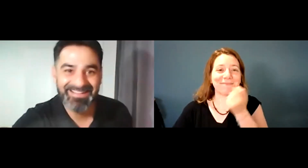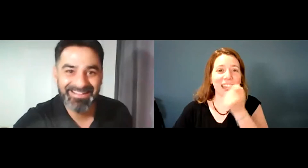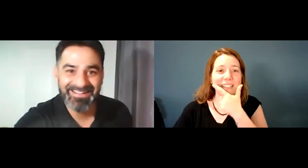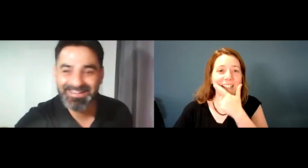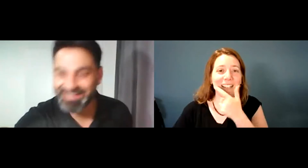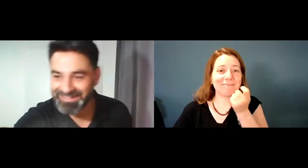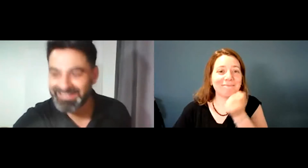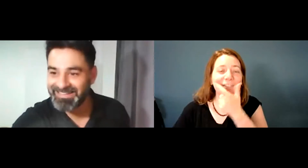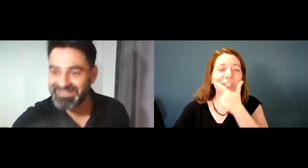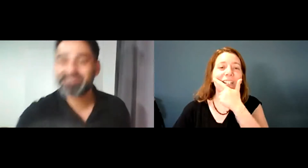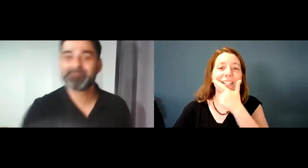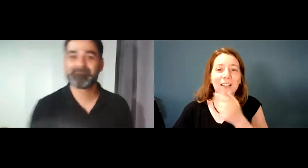Así que, sonrisa.